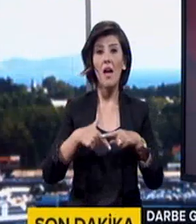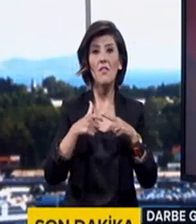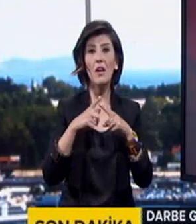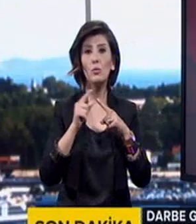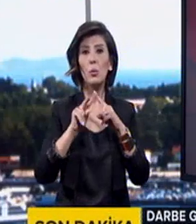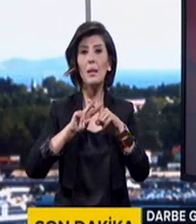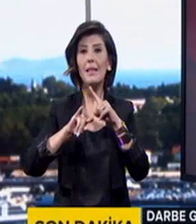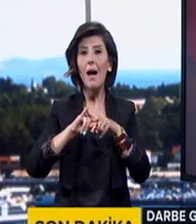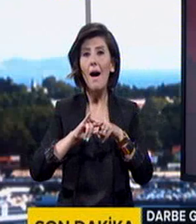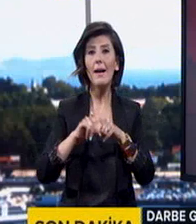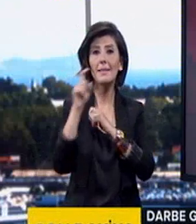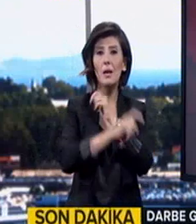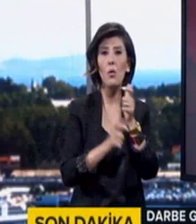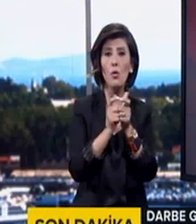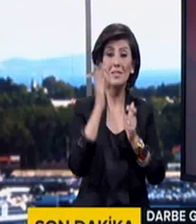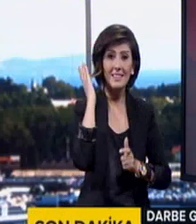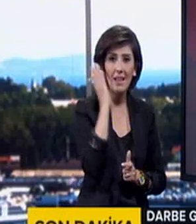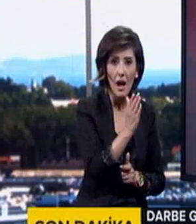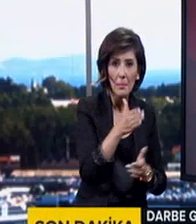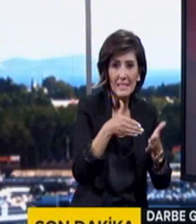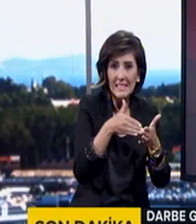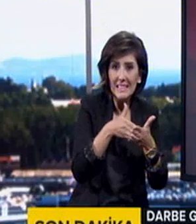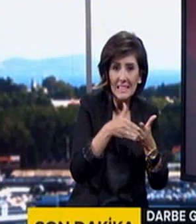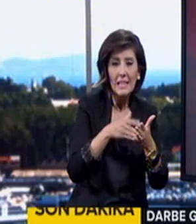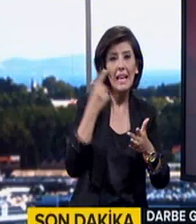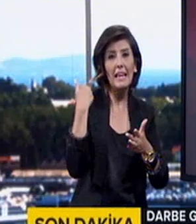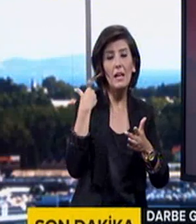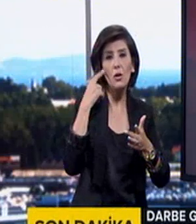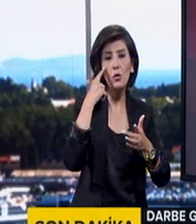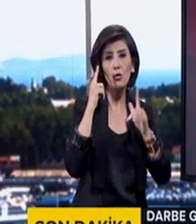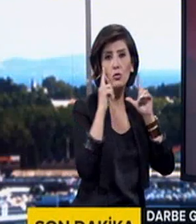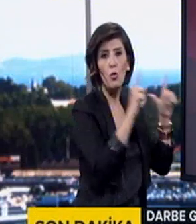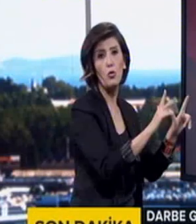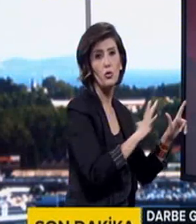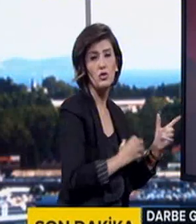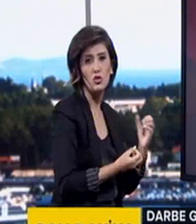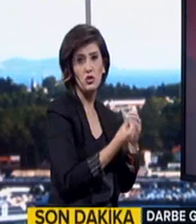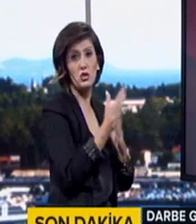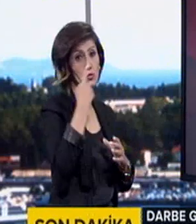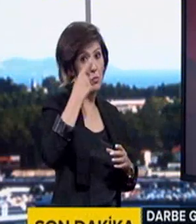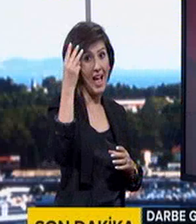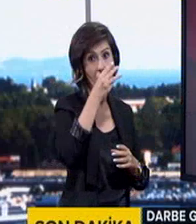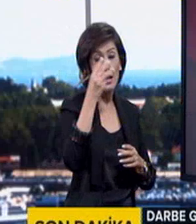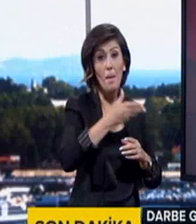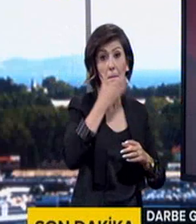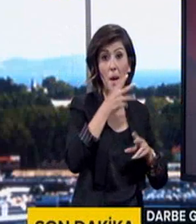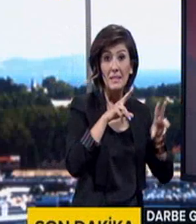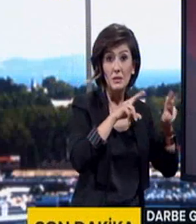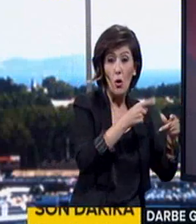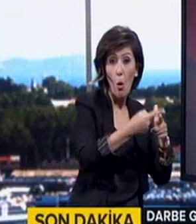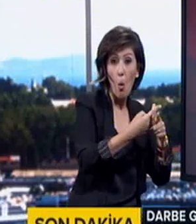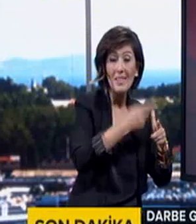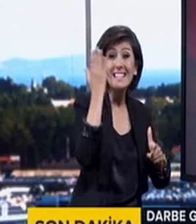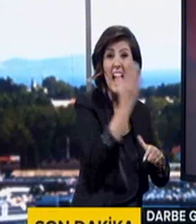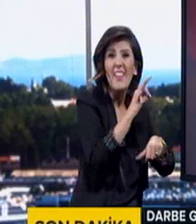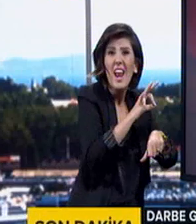Fethullahçı terör örgütünün darbe girişimine ait yeni görüntüler ortaya çıktı. Cumhurbaşkanı Erdoğan'ın Marmaris'te kaldığı otele saldırı